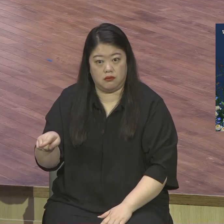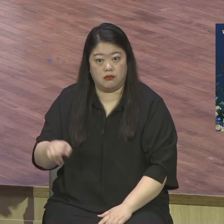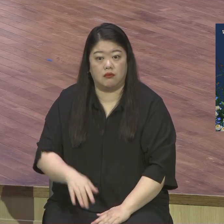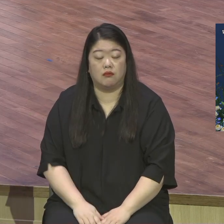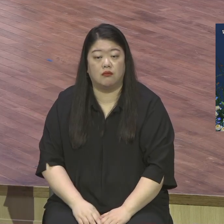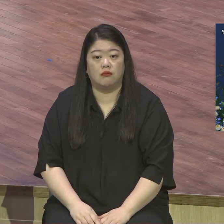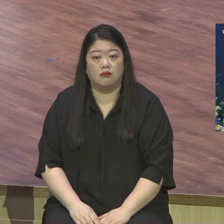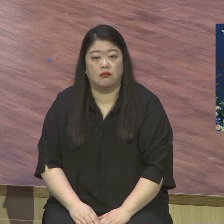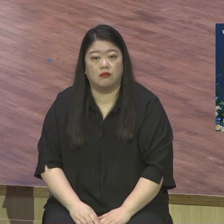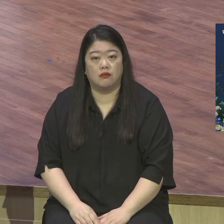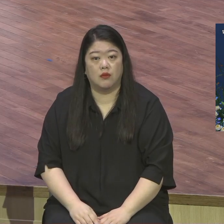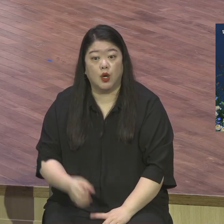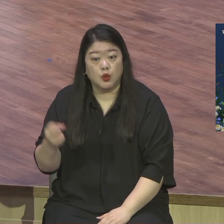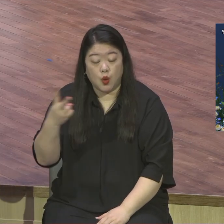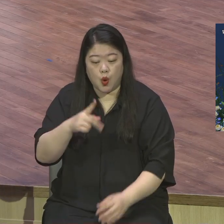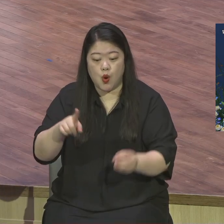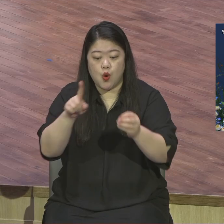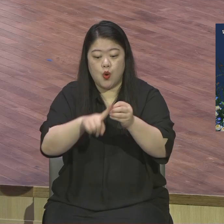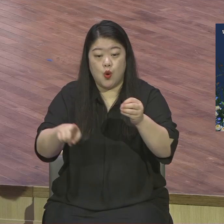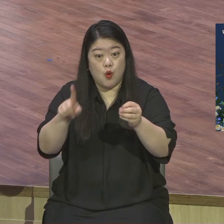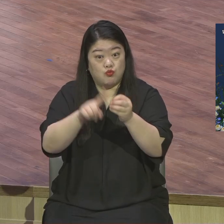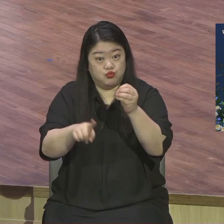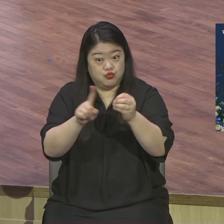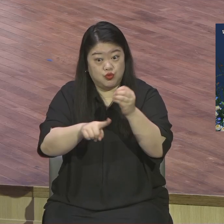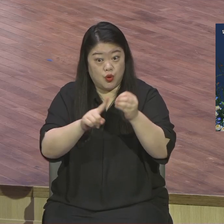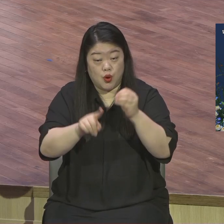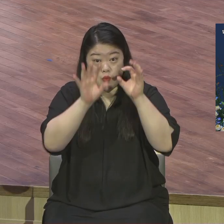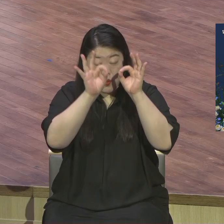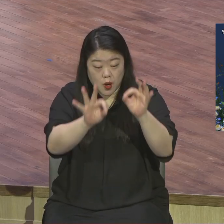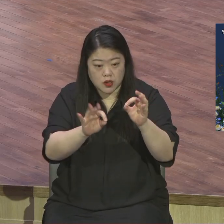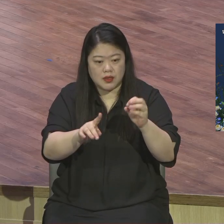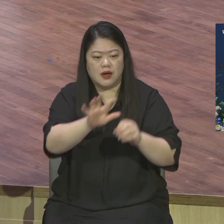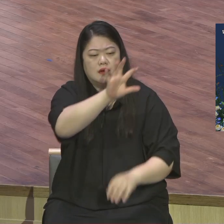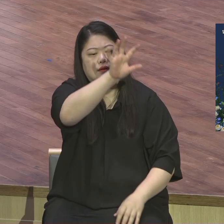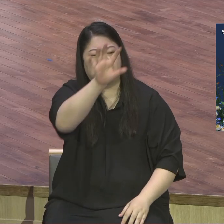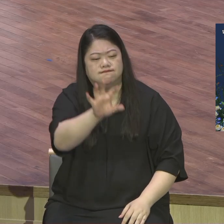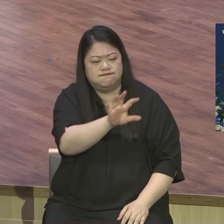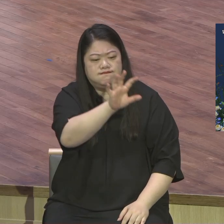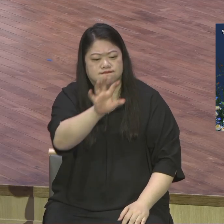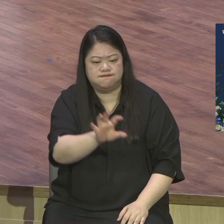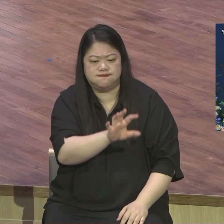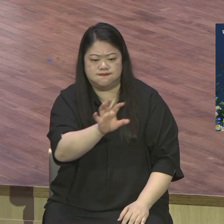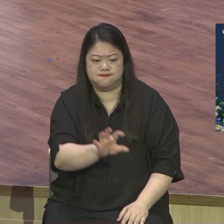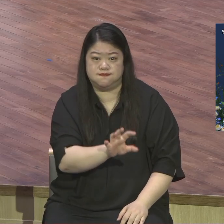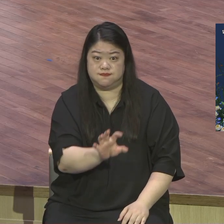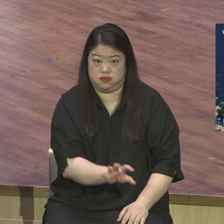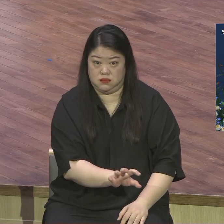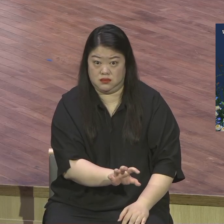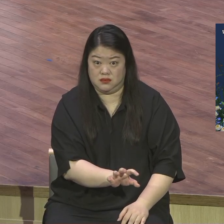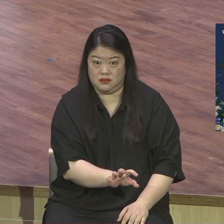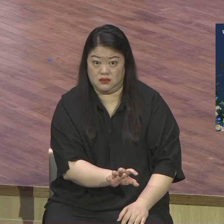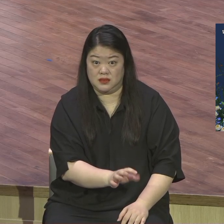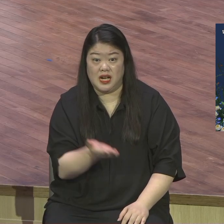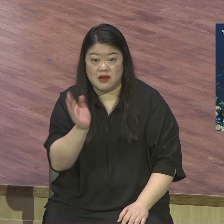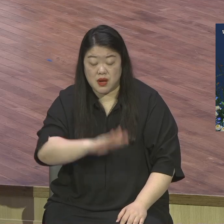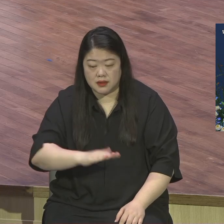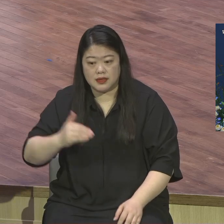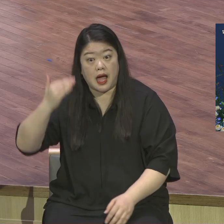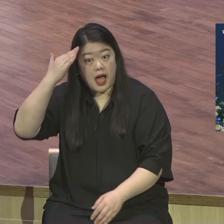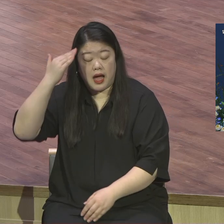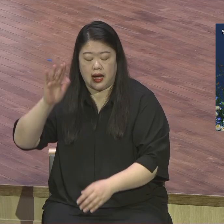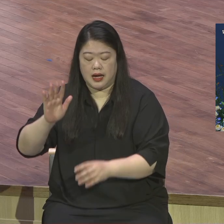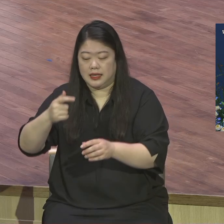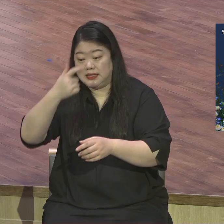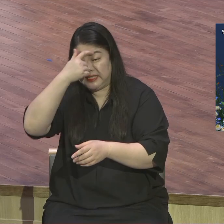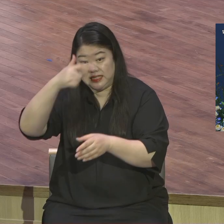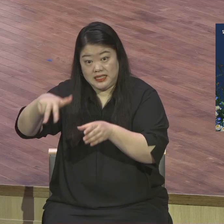의미로 돌고 도니까 원형 역사가 아니라 그렇게 볼 수 있는데 우리 기독교는 정반대로 직선 역사가